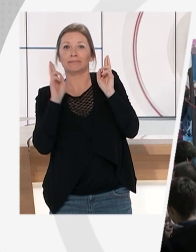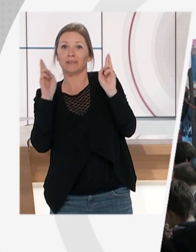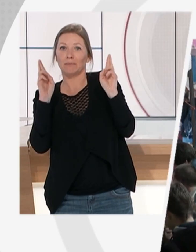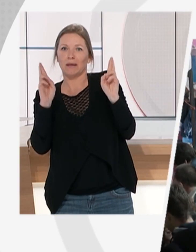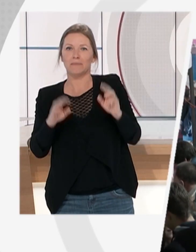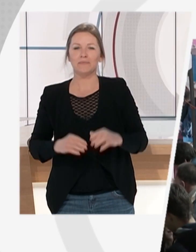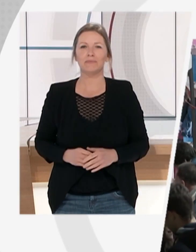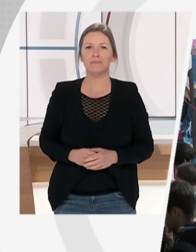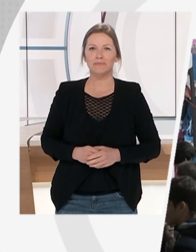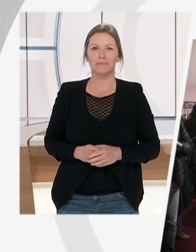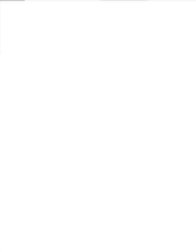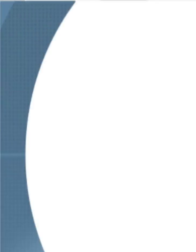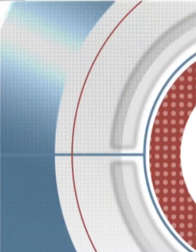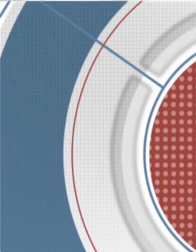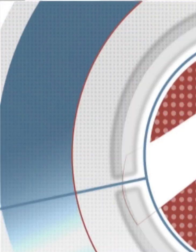bien.